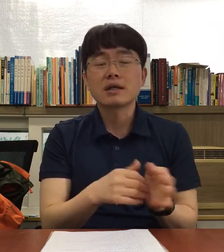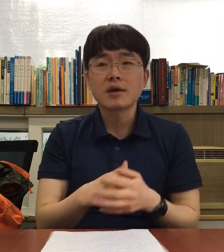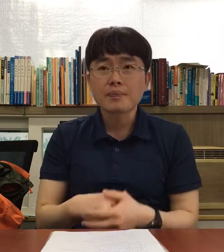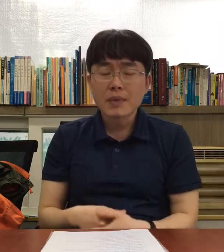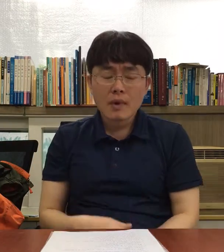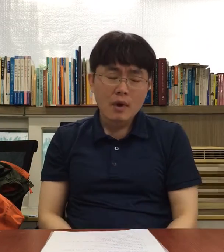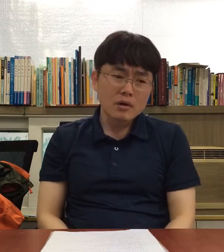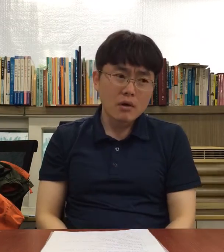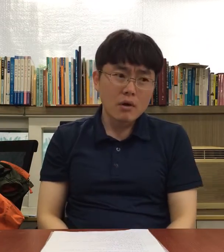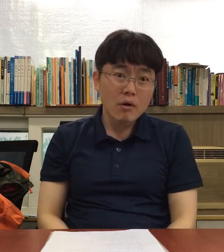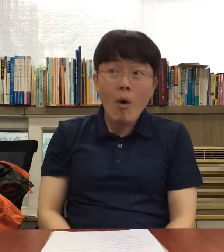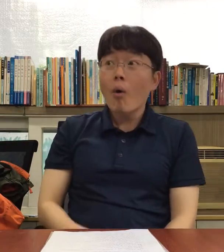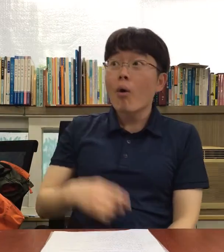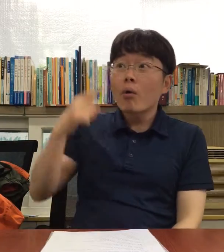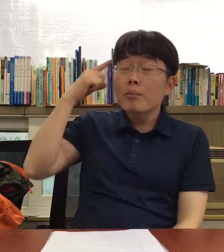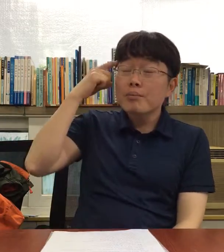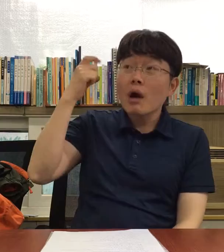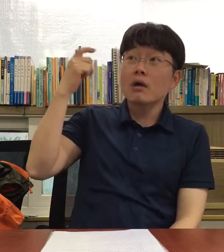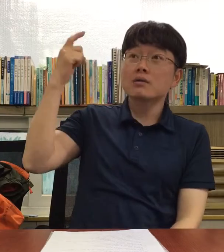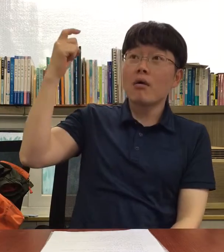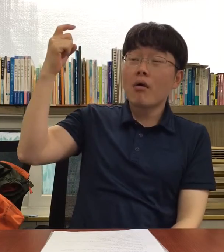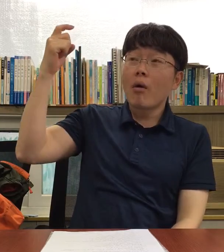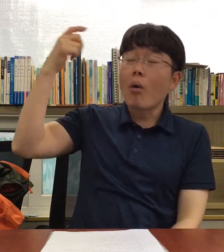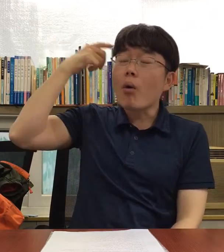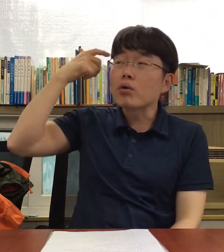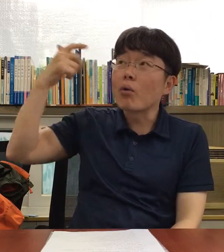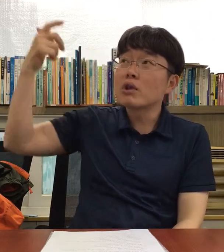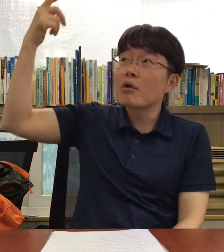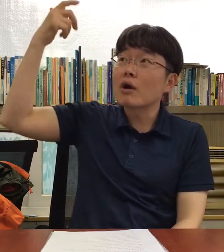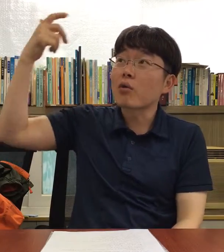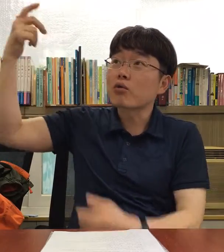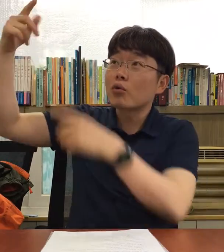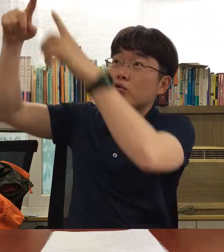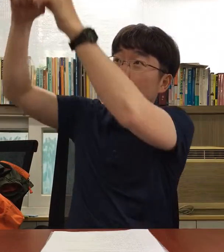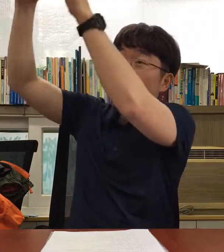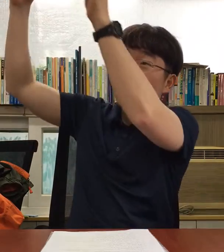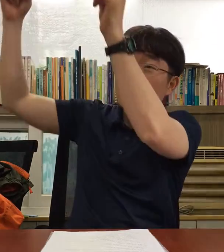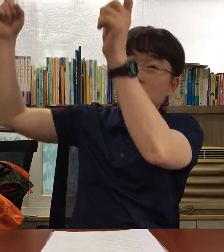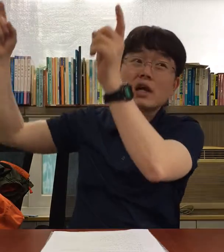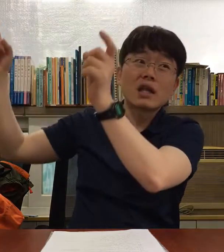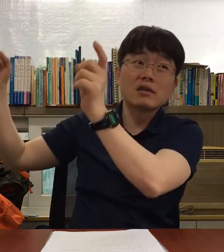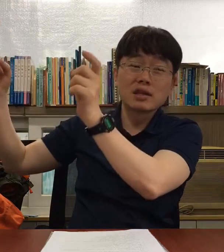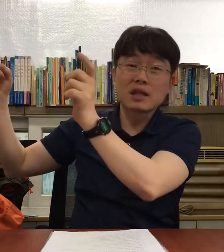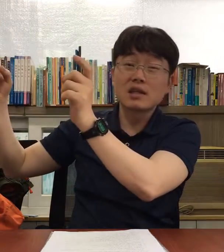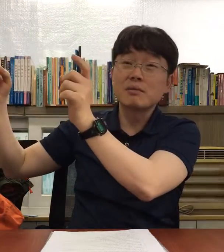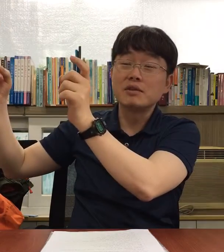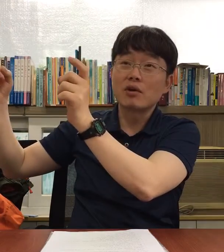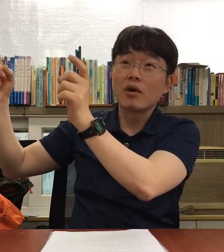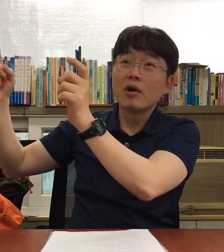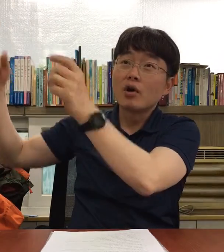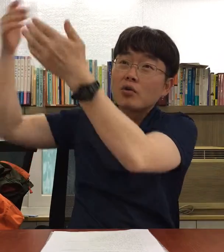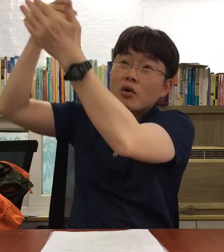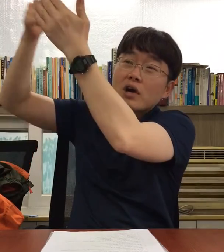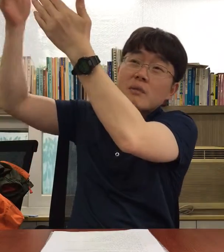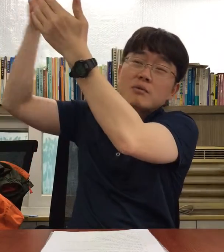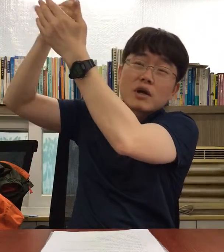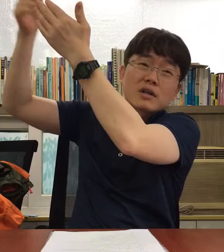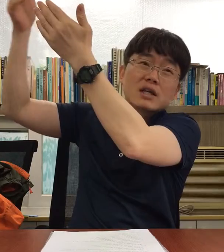그래서 하다가 탁 해서 영혼이 뭔가 뭐 교차가 되는 듯한 느낌이 들죠. 또 영감을 뭐 이렇게 그림